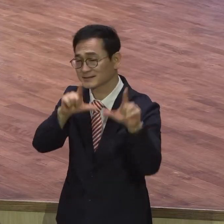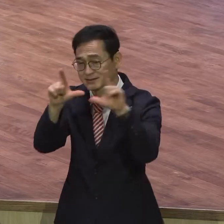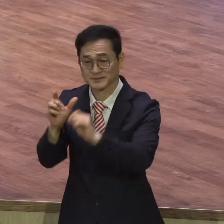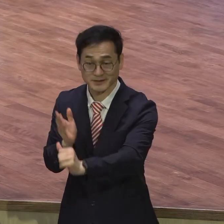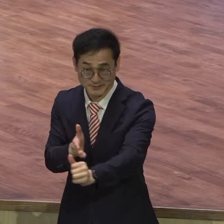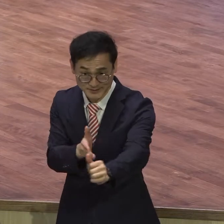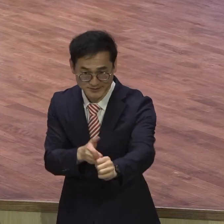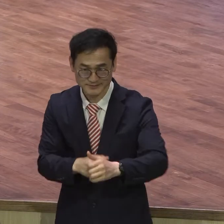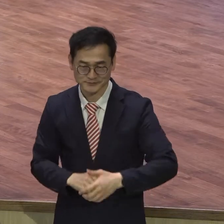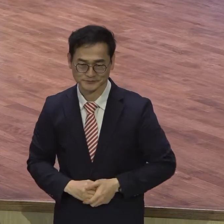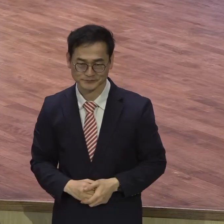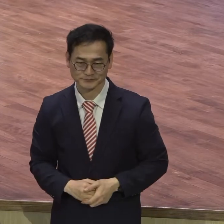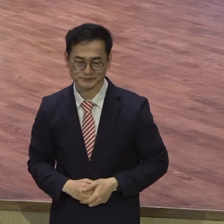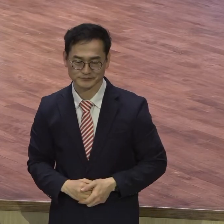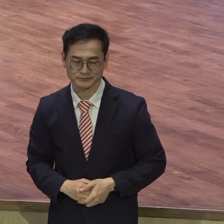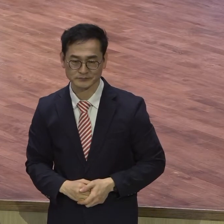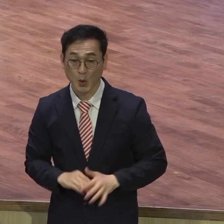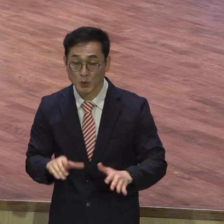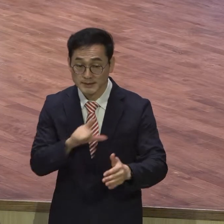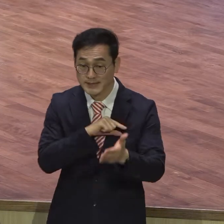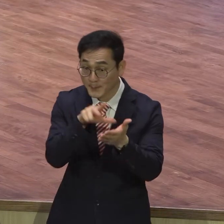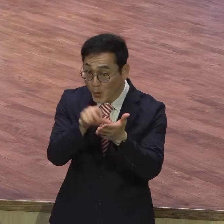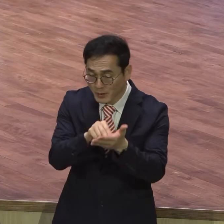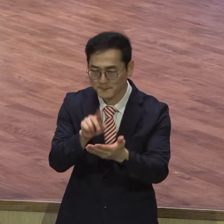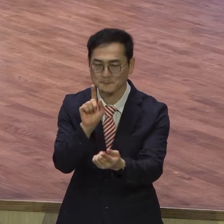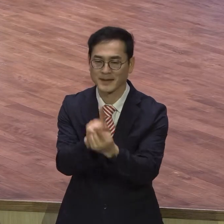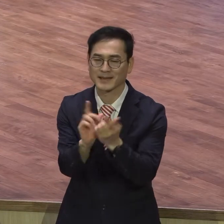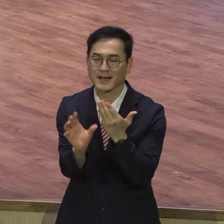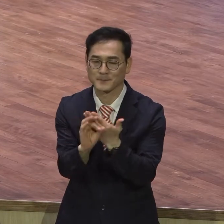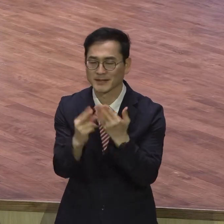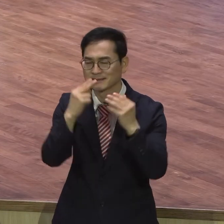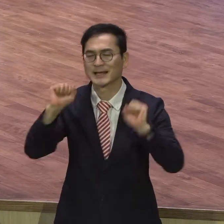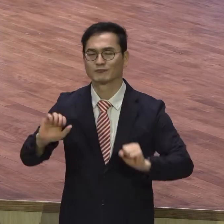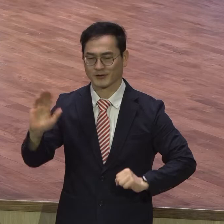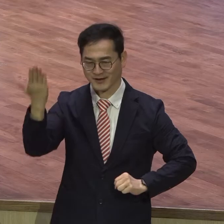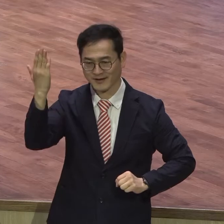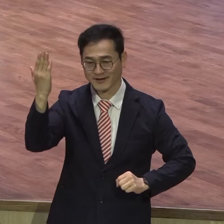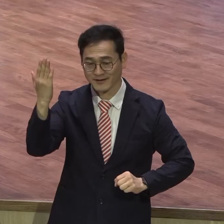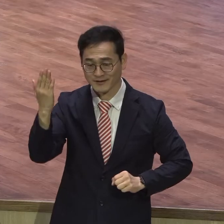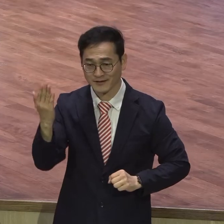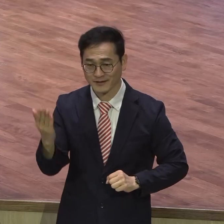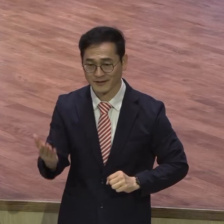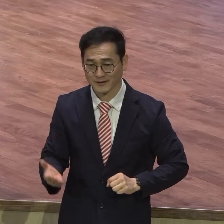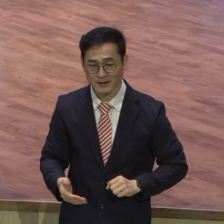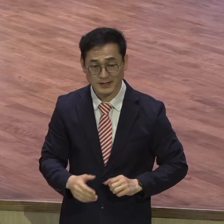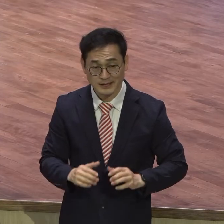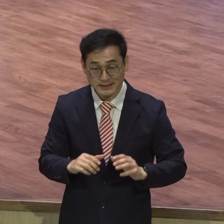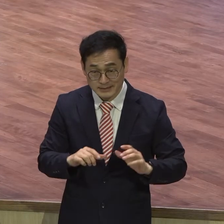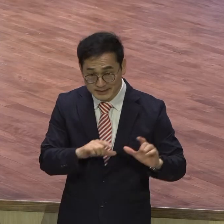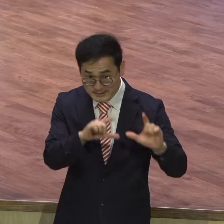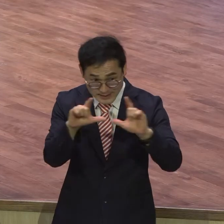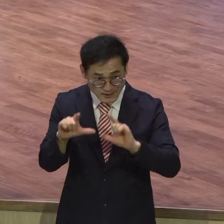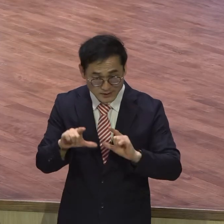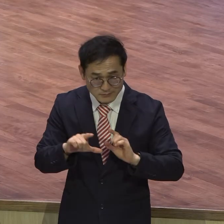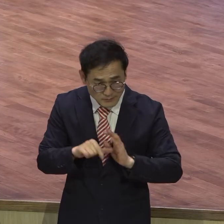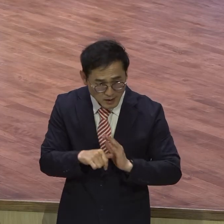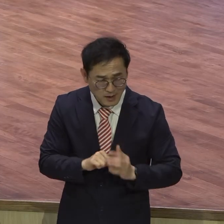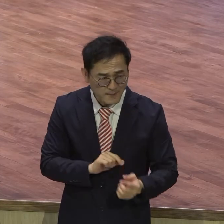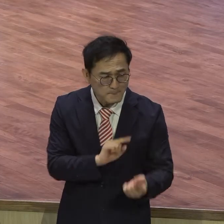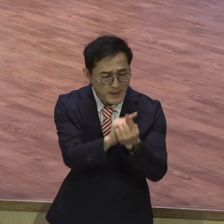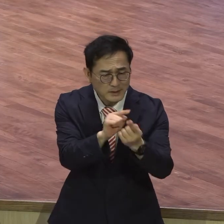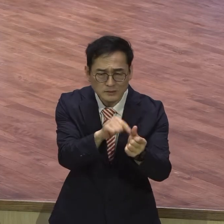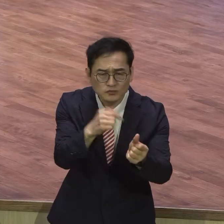제목이 만나면 산다 합니다 만나면 산다 우리가 인생을 살면서 누구를 만나느냐가 중요합니다 정말